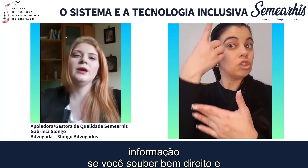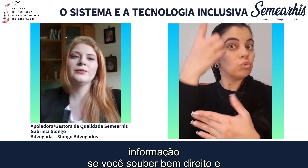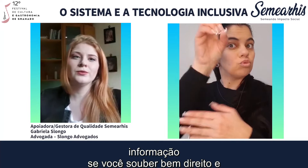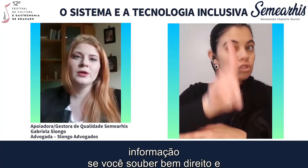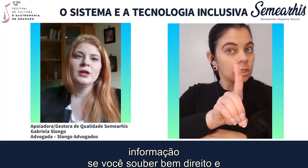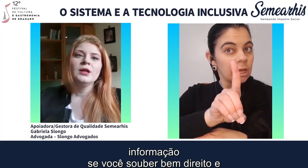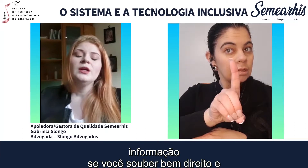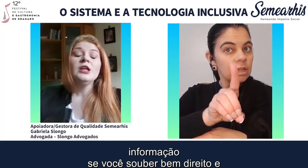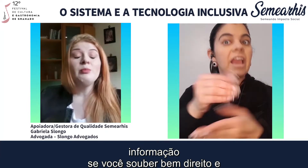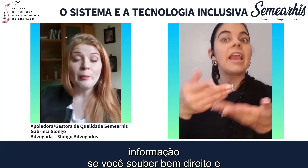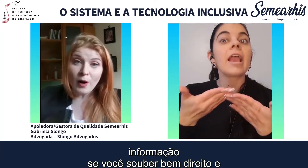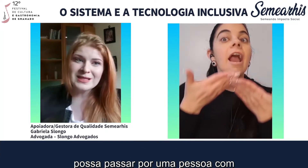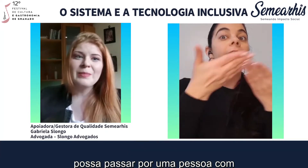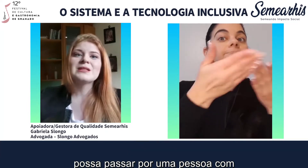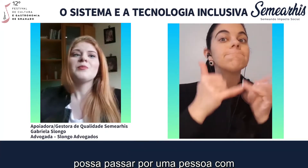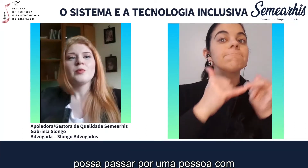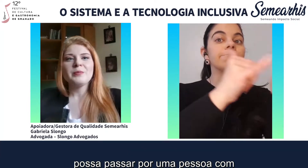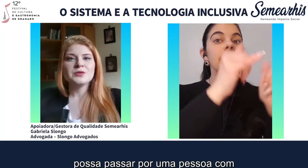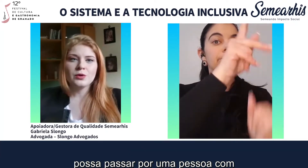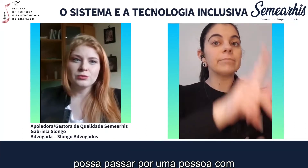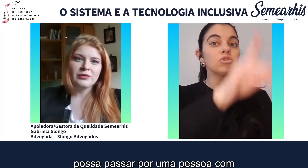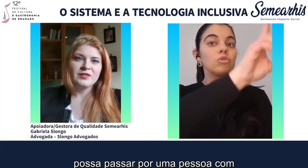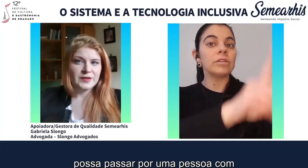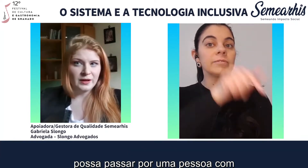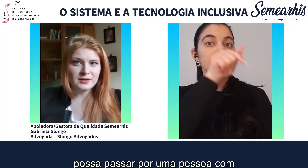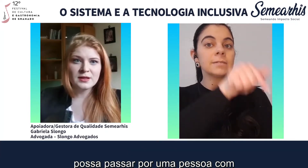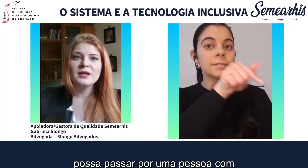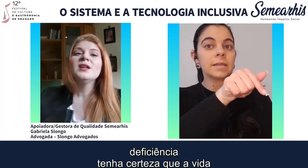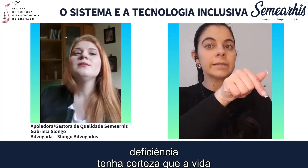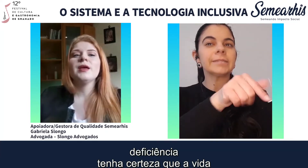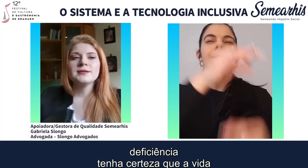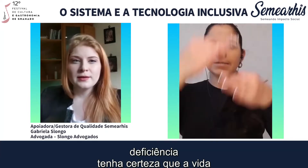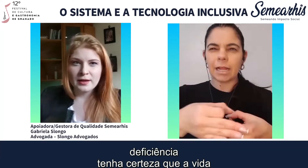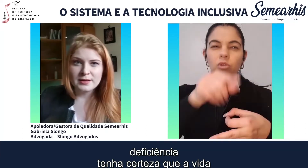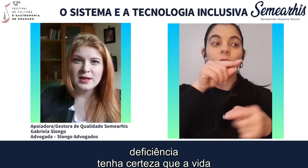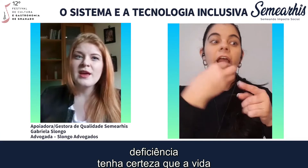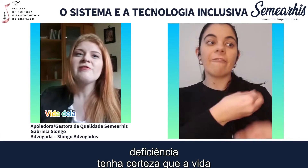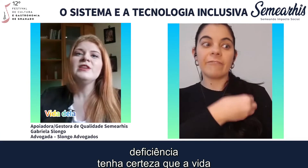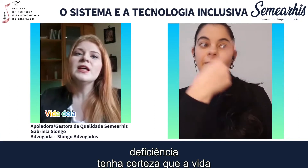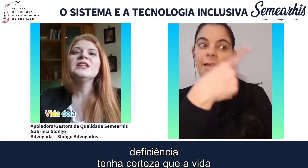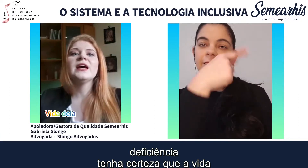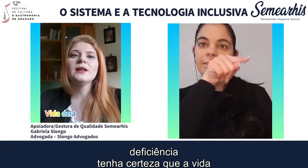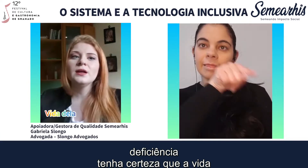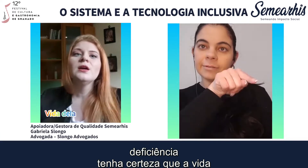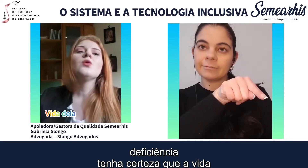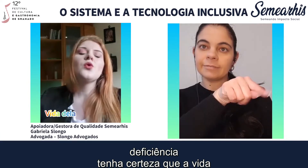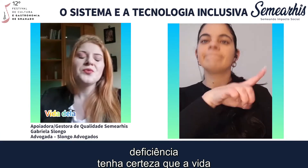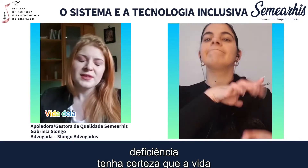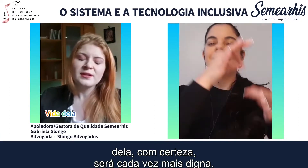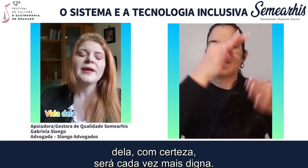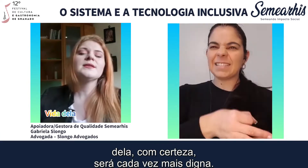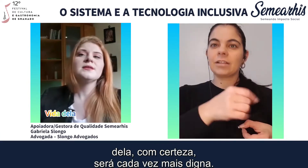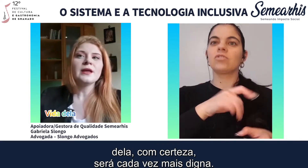um direito e possa passar para uma pessoa com deficiência, tenha certeza que a vida dela,